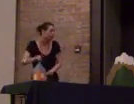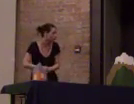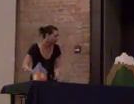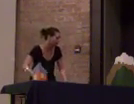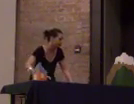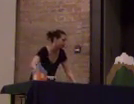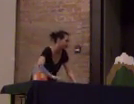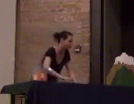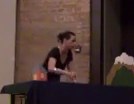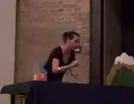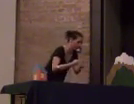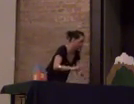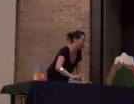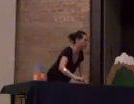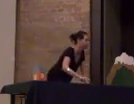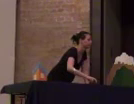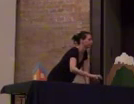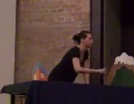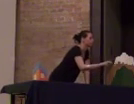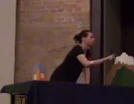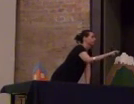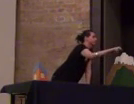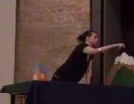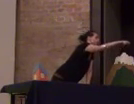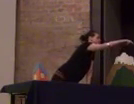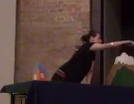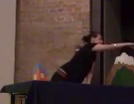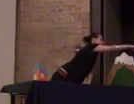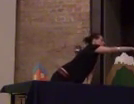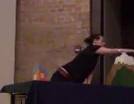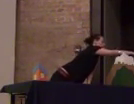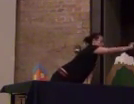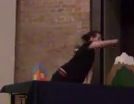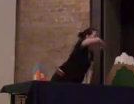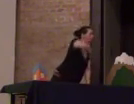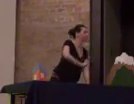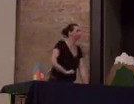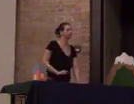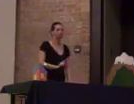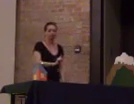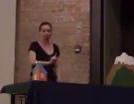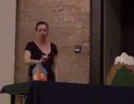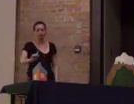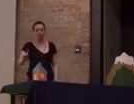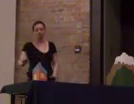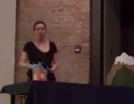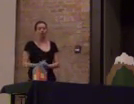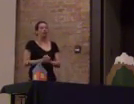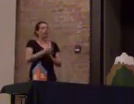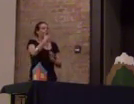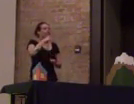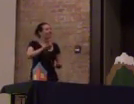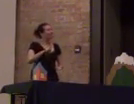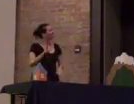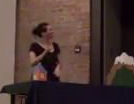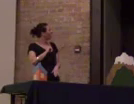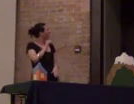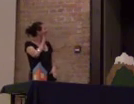para sua casa. E no outro dia, continuou da mesma forma. E